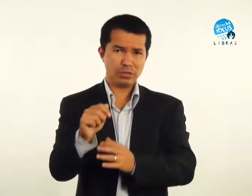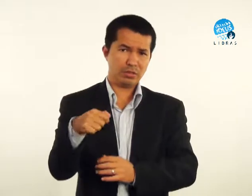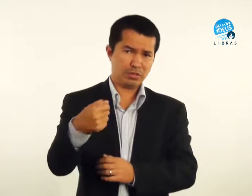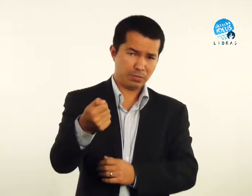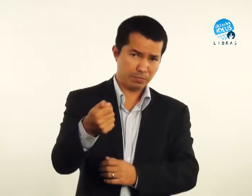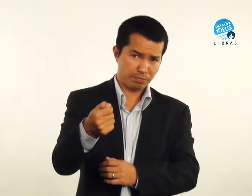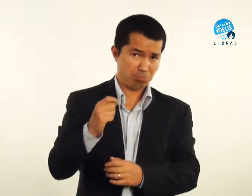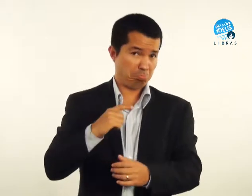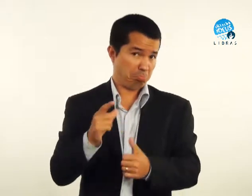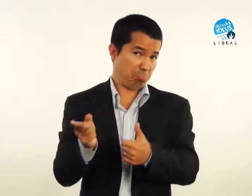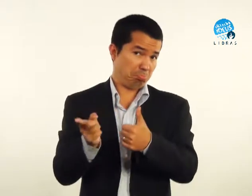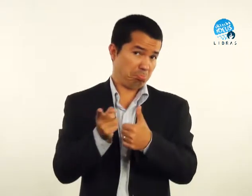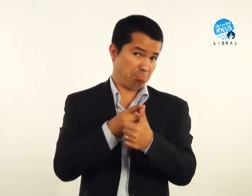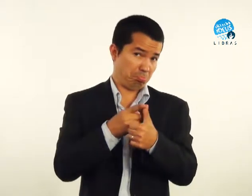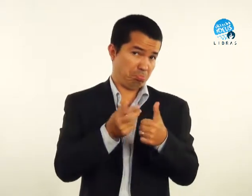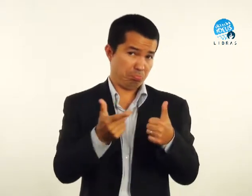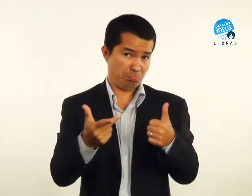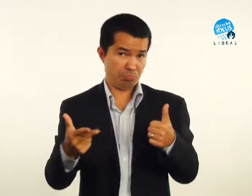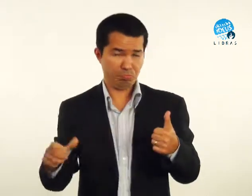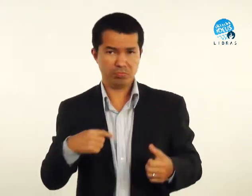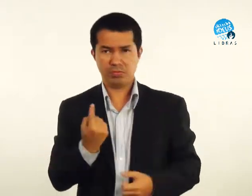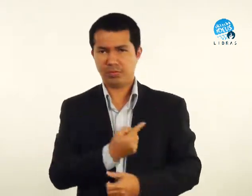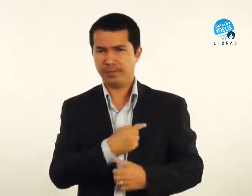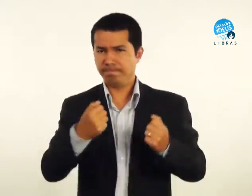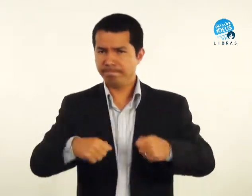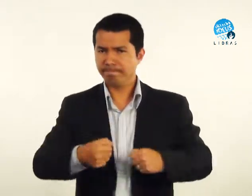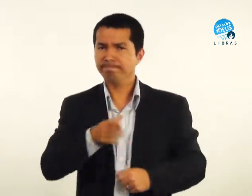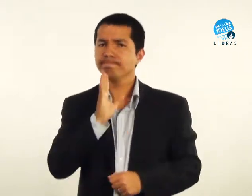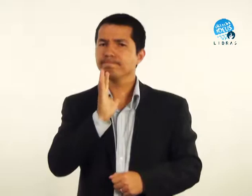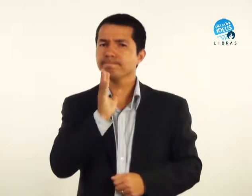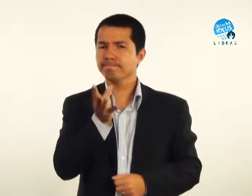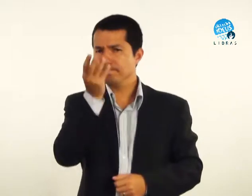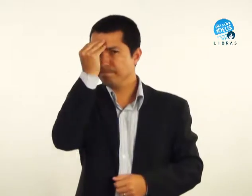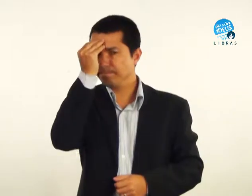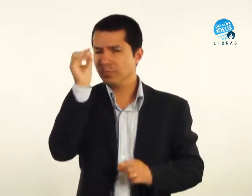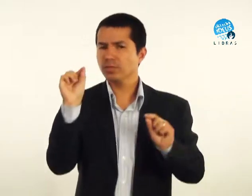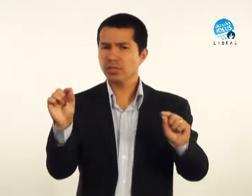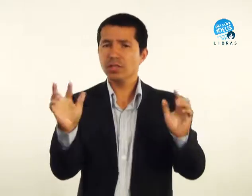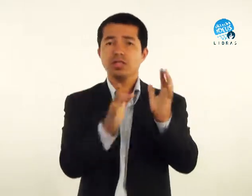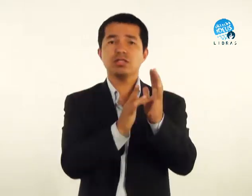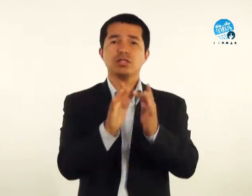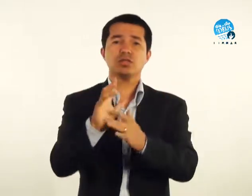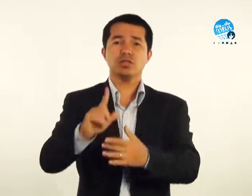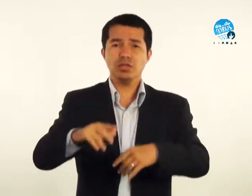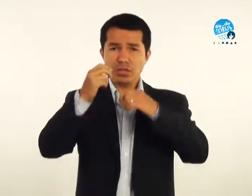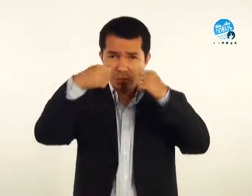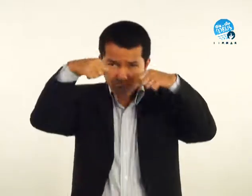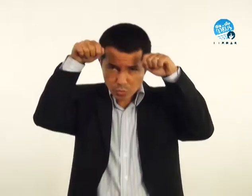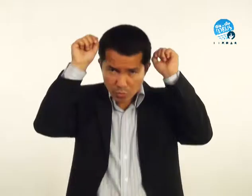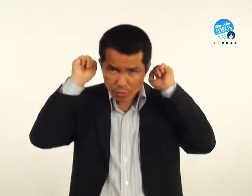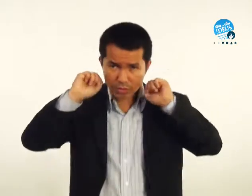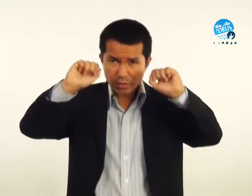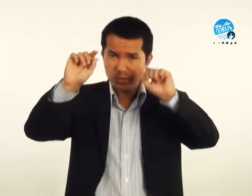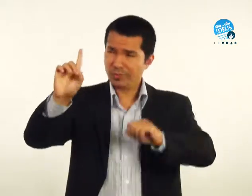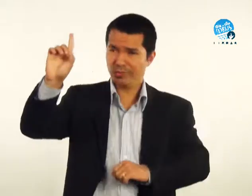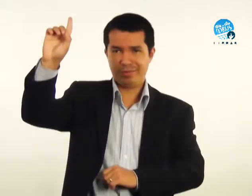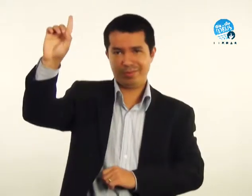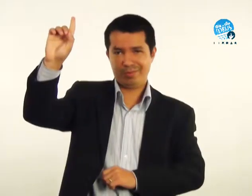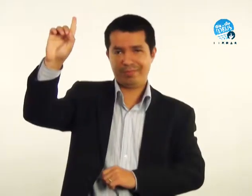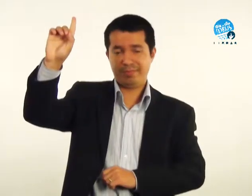que João Batista pregava a respeito de Jesus era que Jesus era o Cordeiro de Deus. E ele